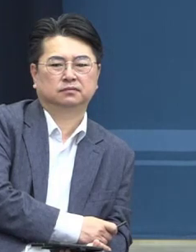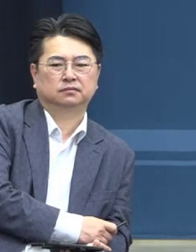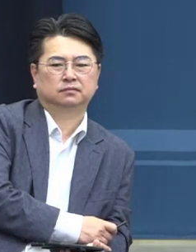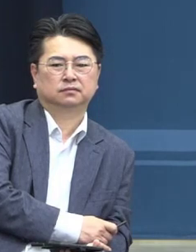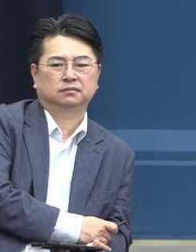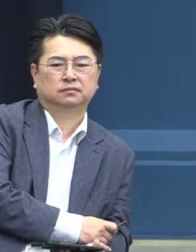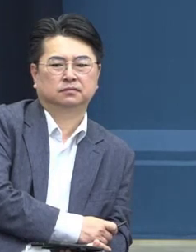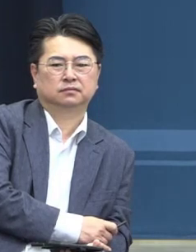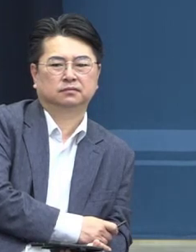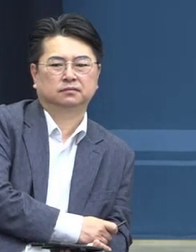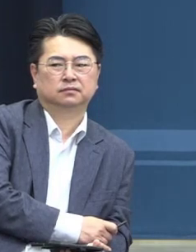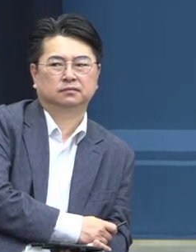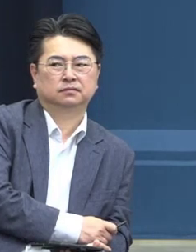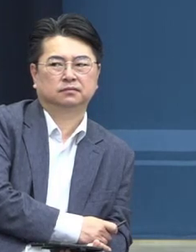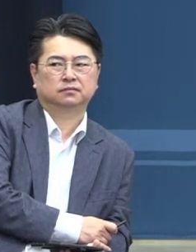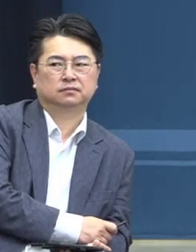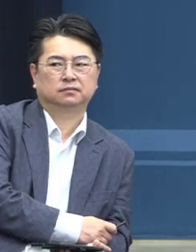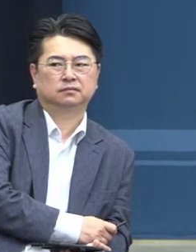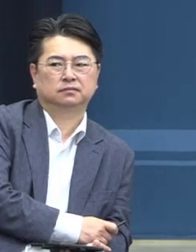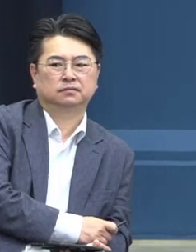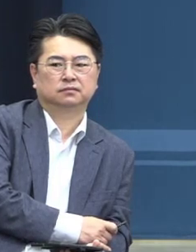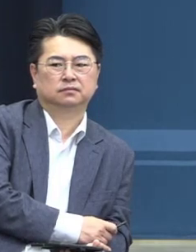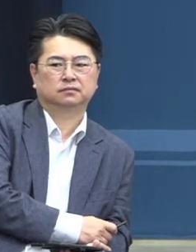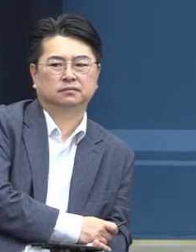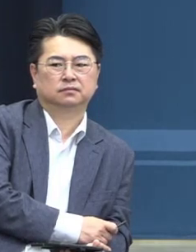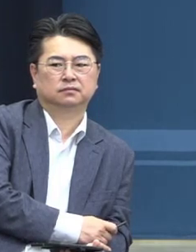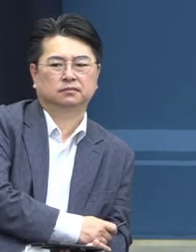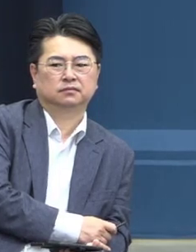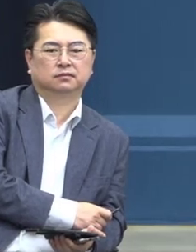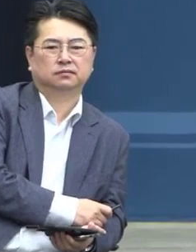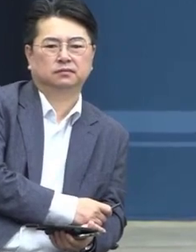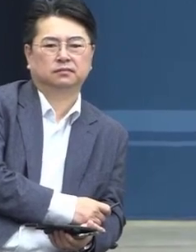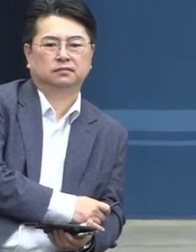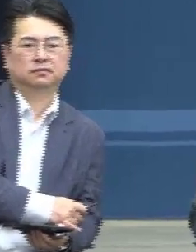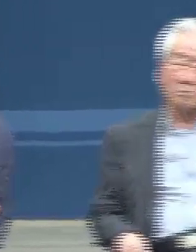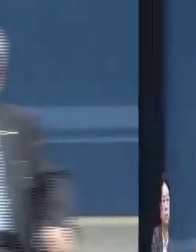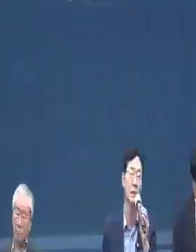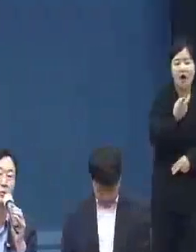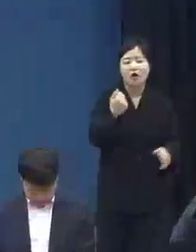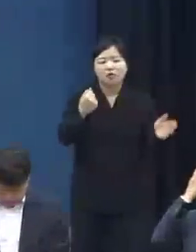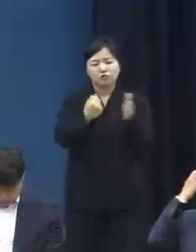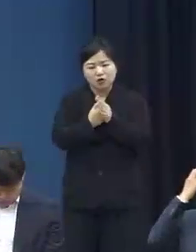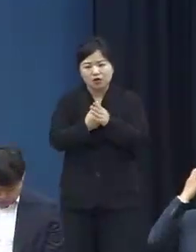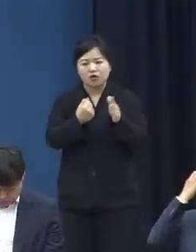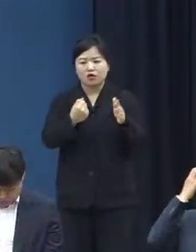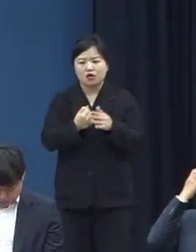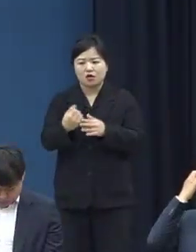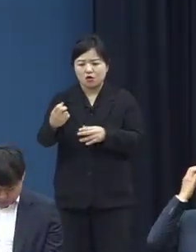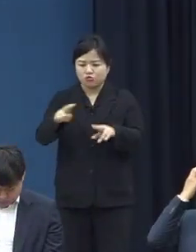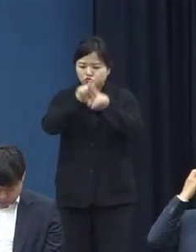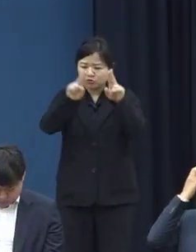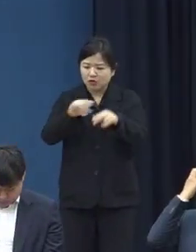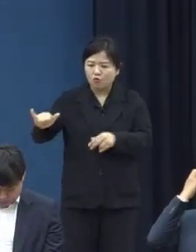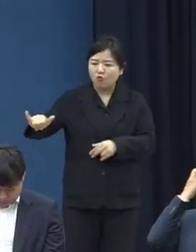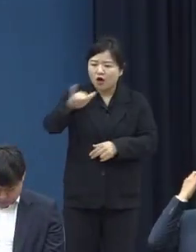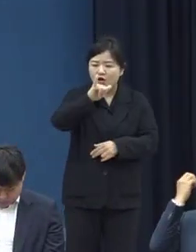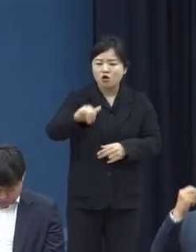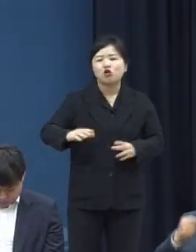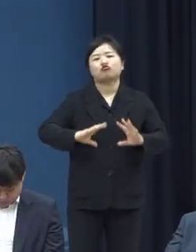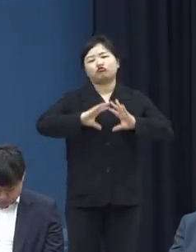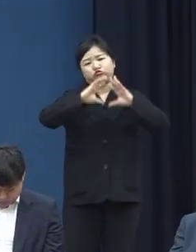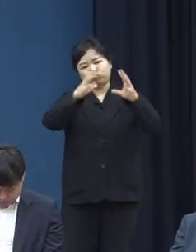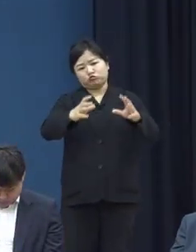국제공항을 피할 수 없는 필수적인 문제입니다. 그 부분에 대해서 시장님의 고견을 좀 듣고 싶습니다. 말씀하신 대로 국제공항은 국책